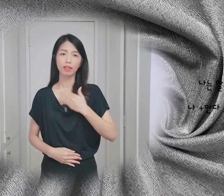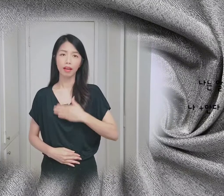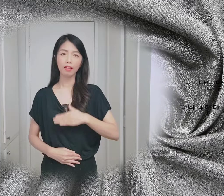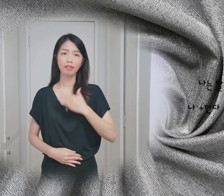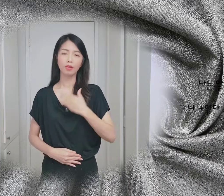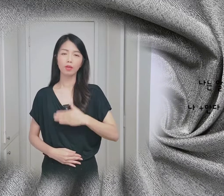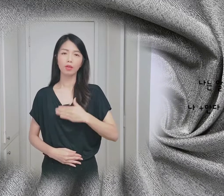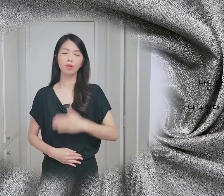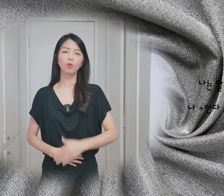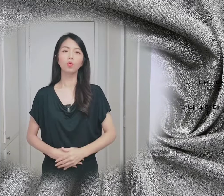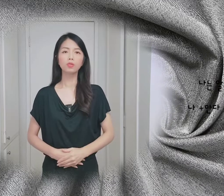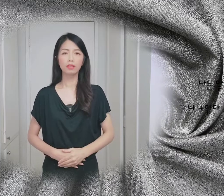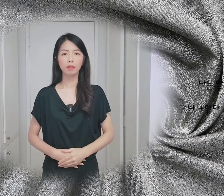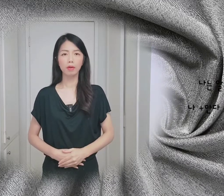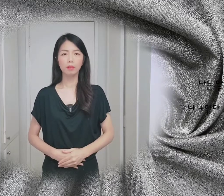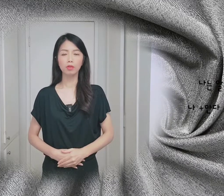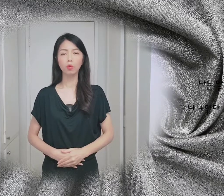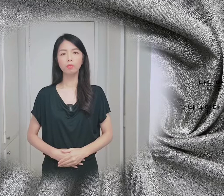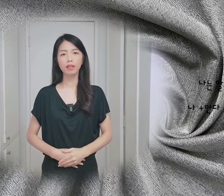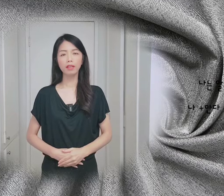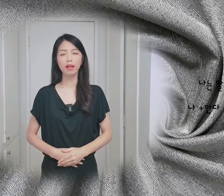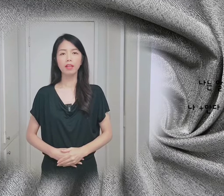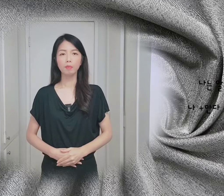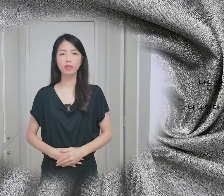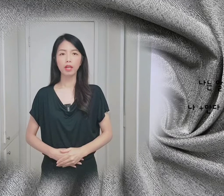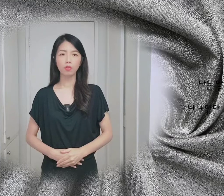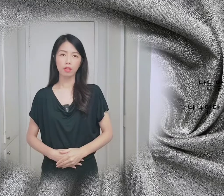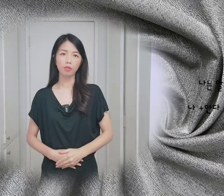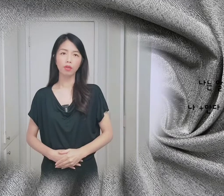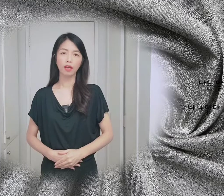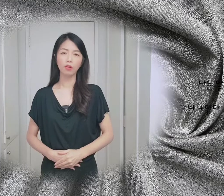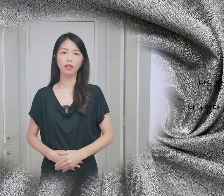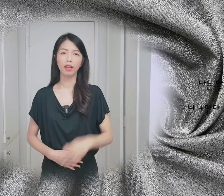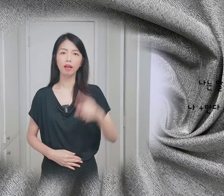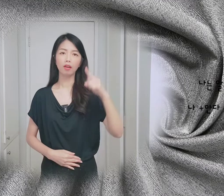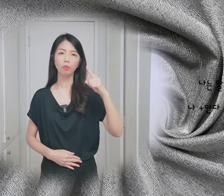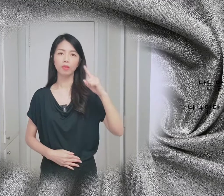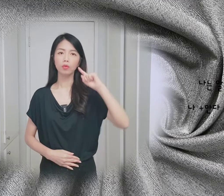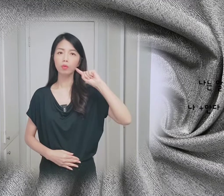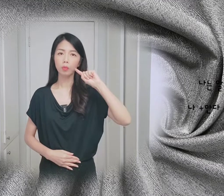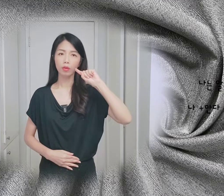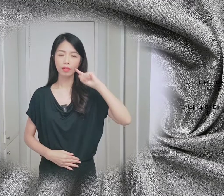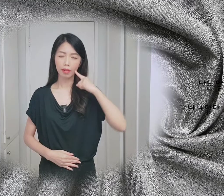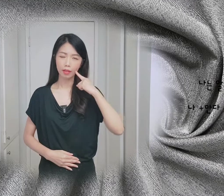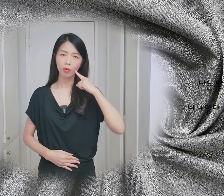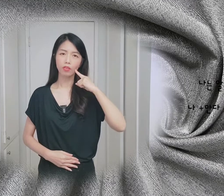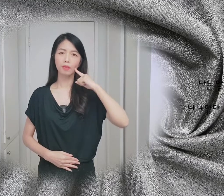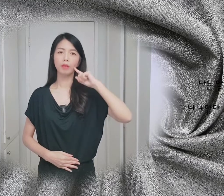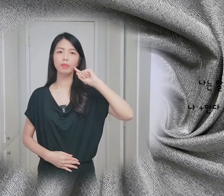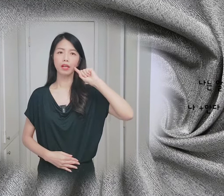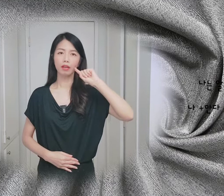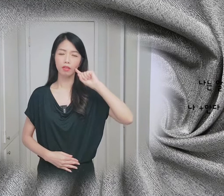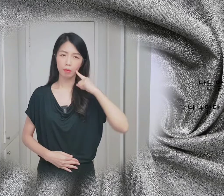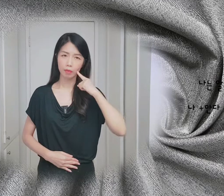알고 있단다. 고운 그대 마음. 여기서 곱다는 예쁘다라고 하는 뜻의 수어를 사용했는데요. 검지로 볼을 살짝